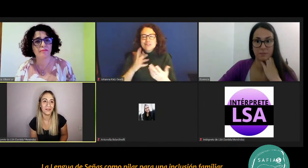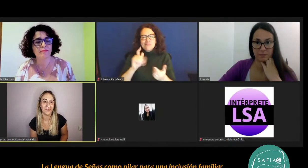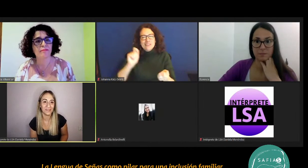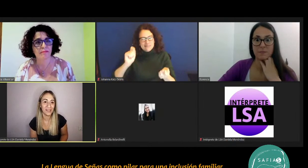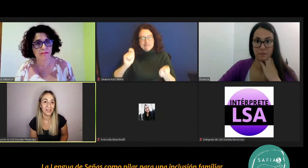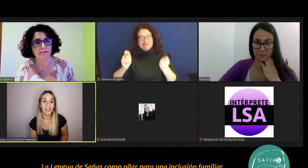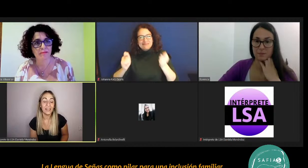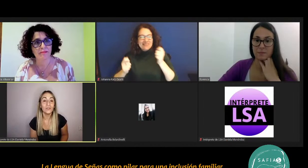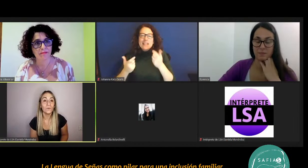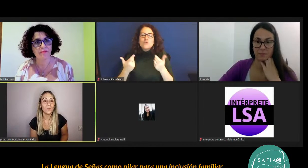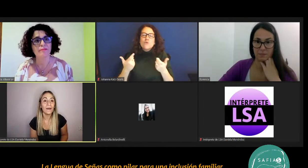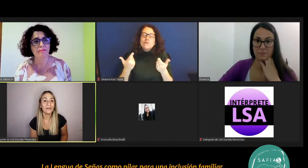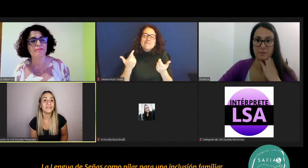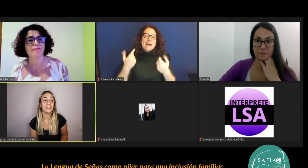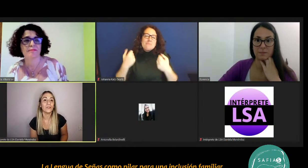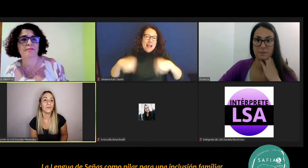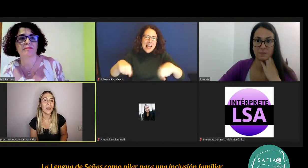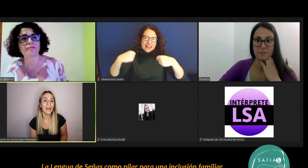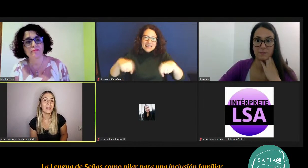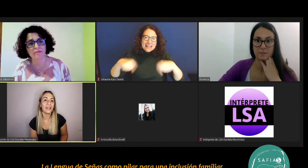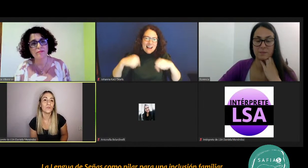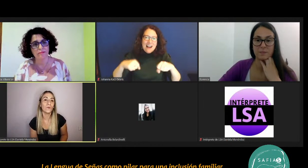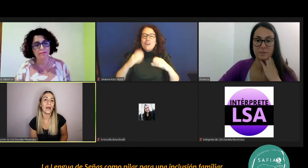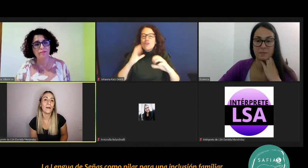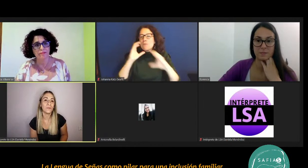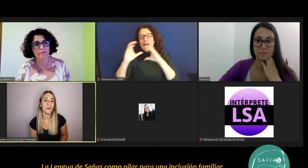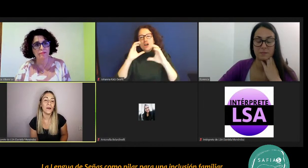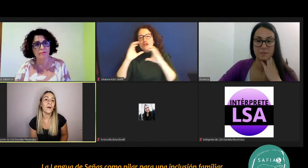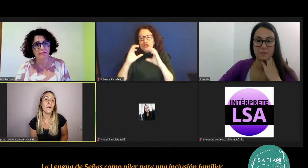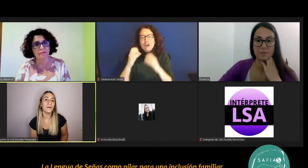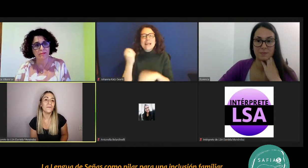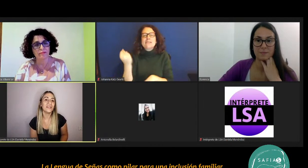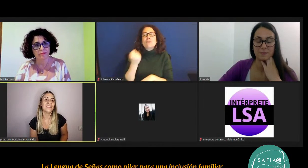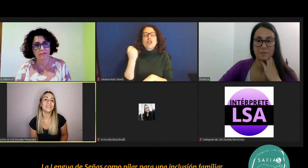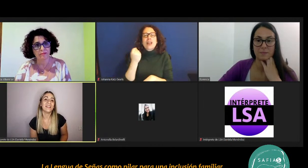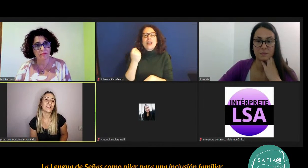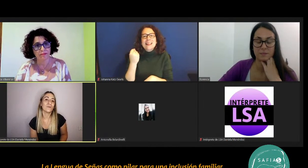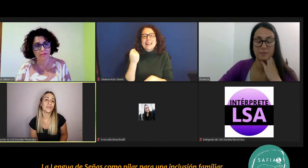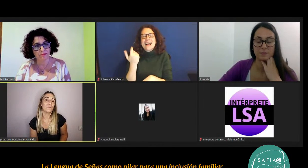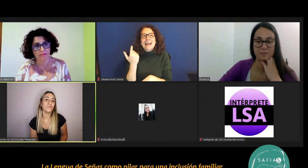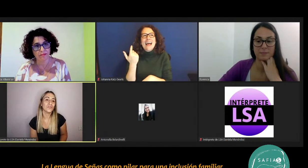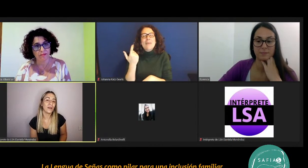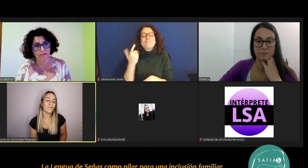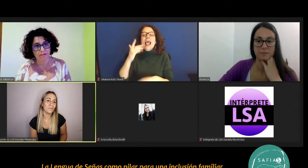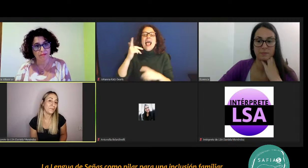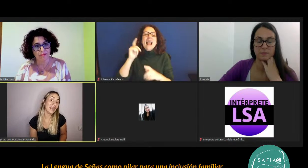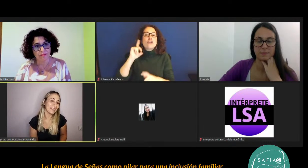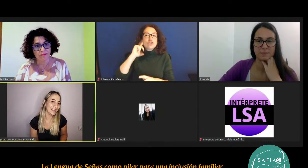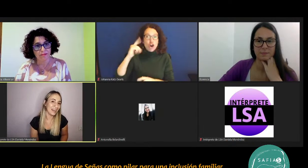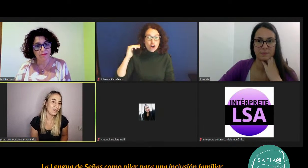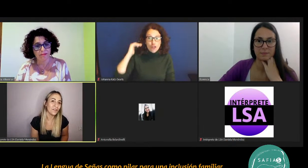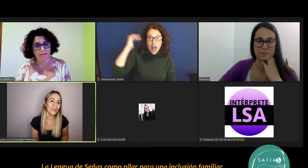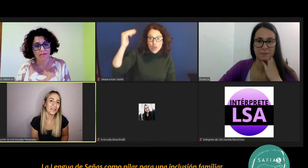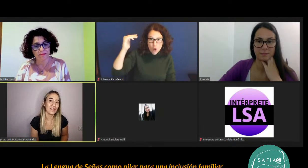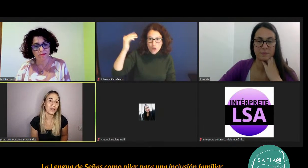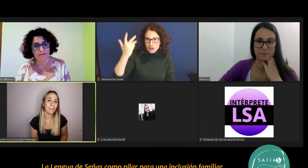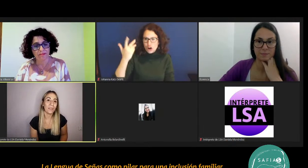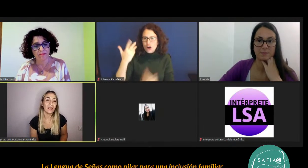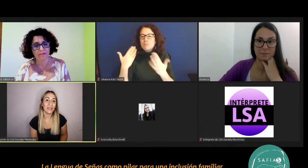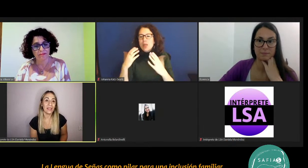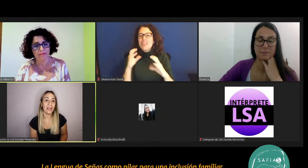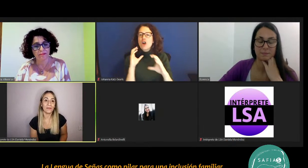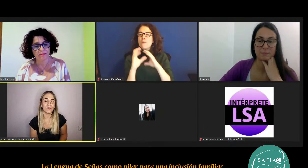nuestras manos. Y esto va avanzando y va generando un cambio. Obviamente necesita de mucha práctica, ¿no?